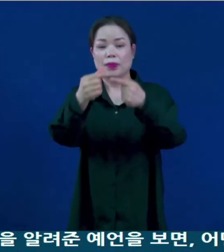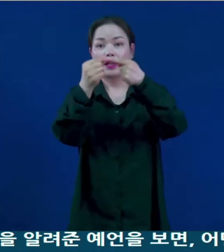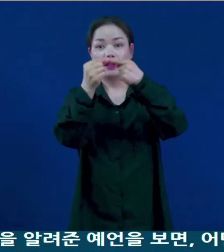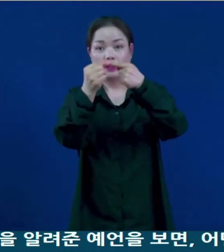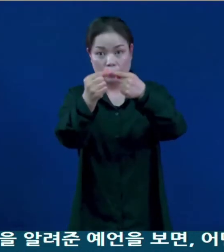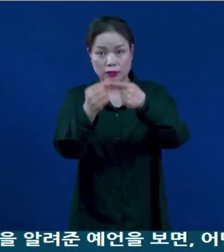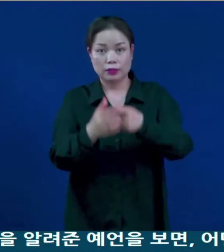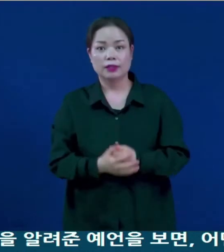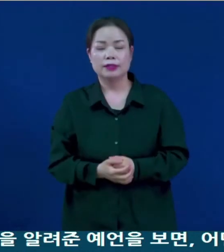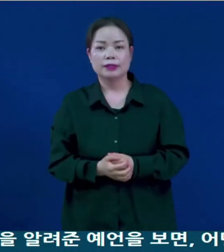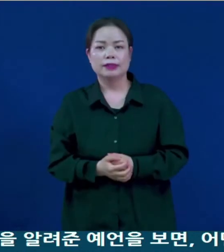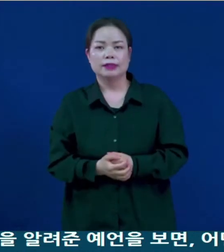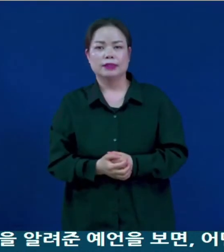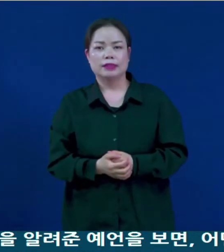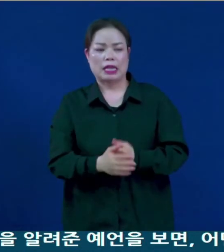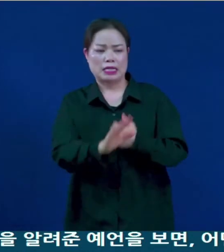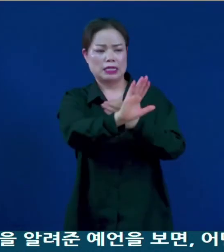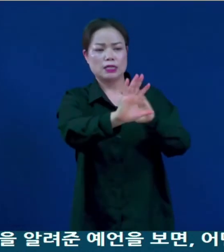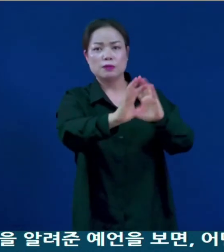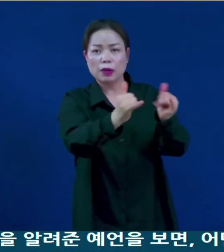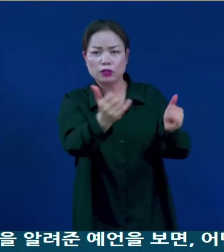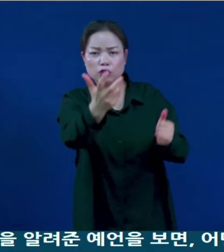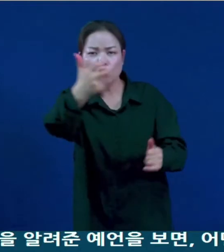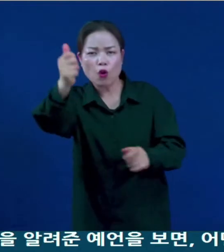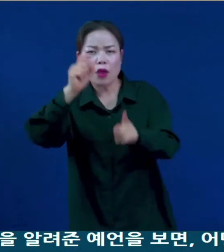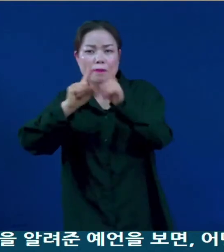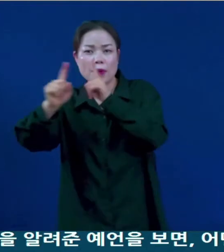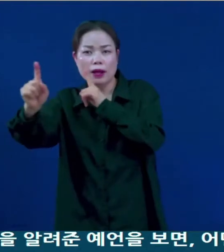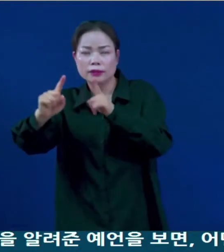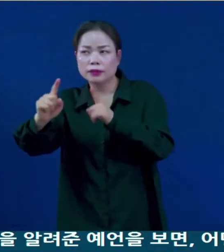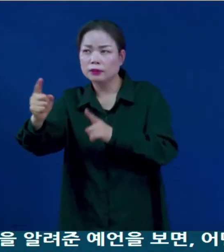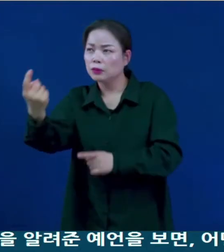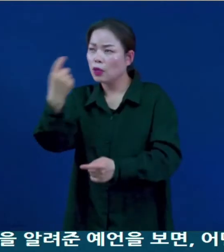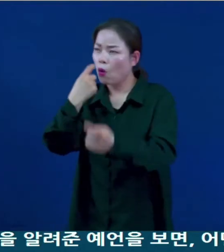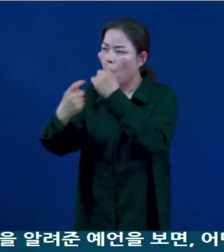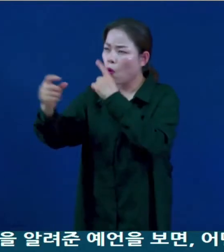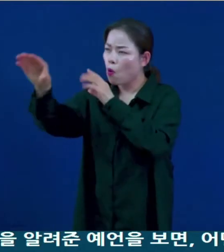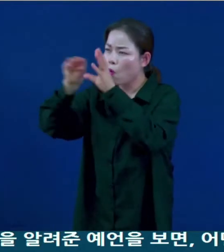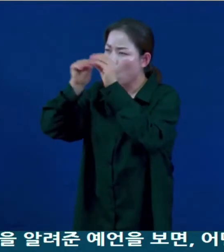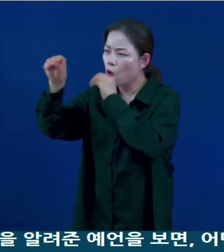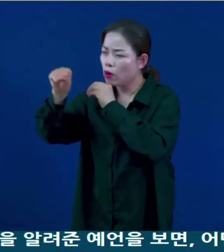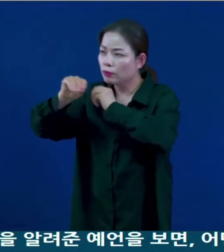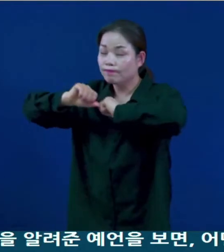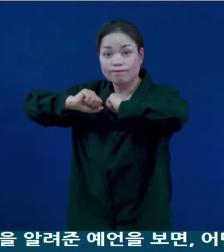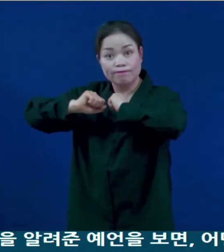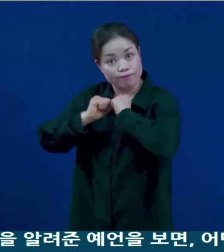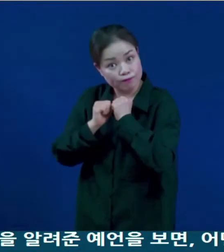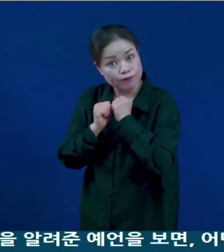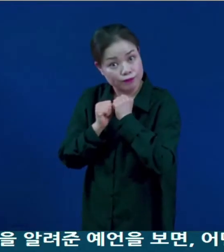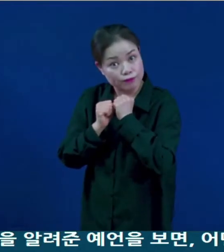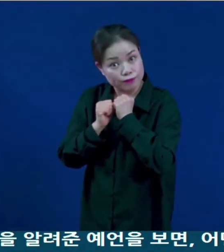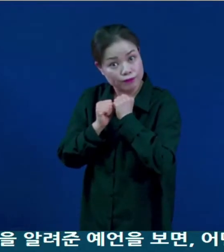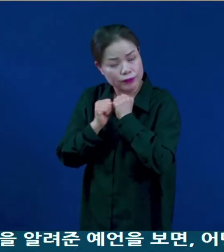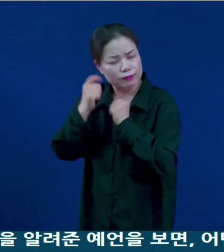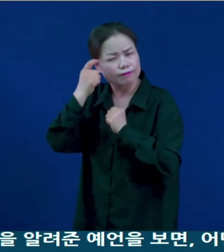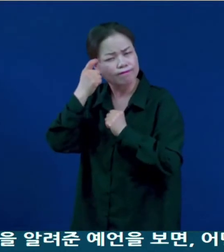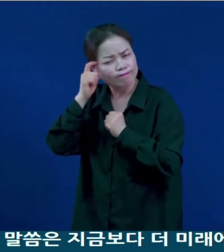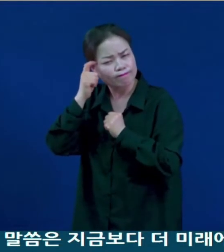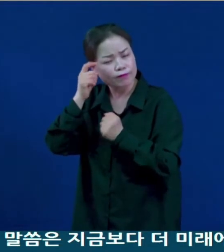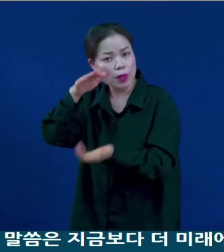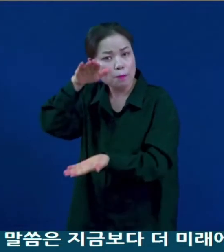첫째로, 이방인들이 여호와의 말씀을 배워서 순종하겠다는